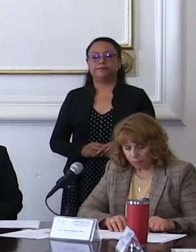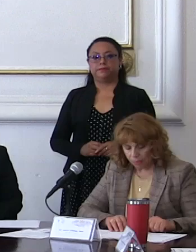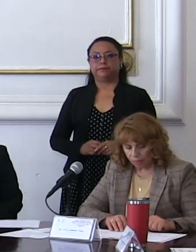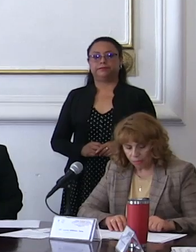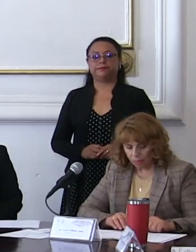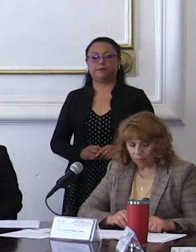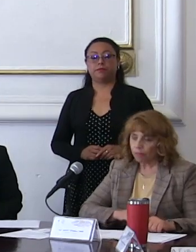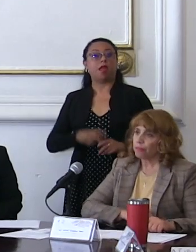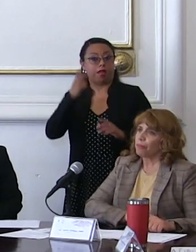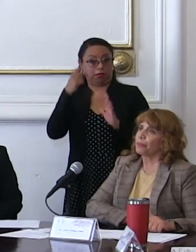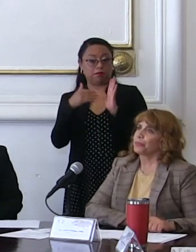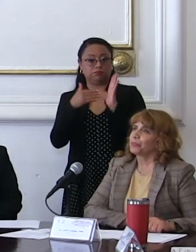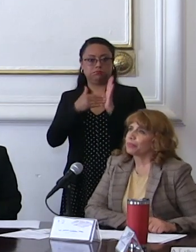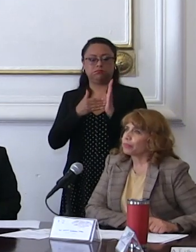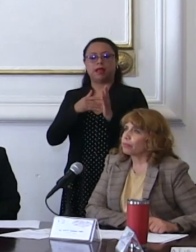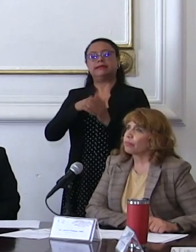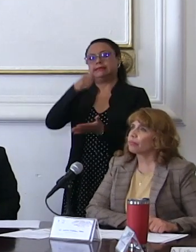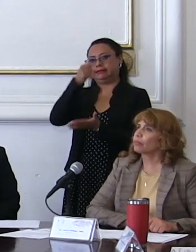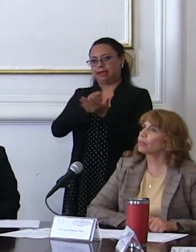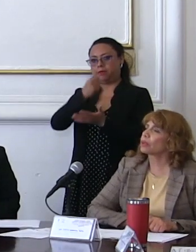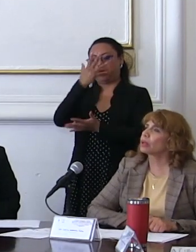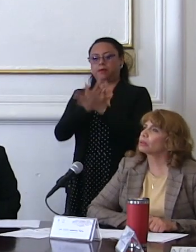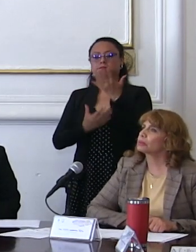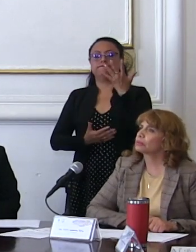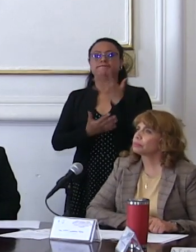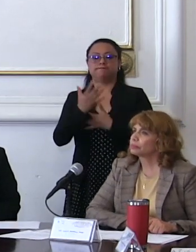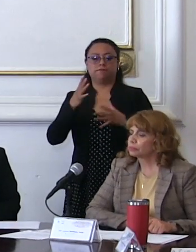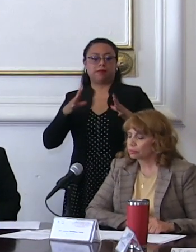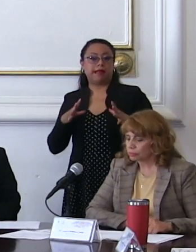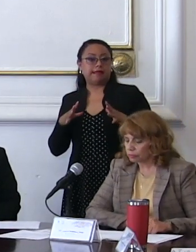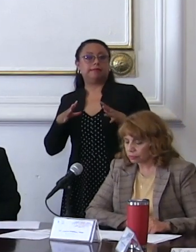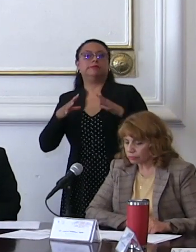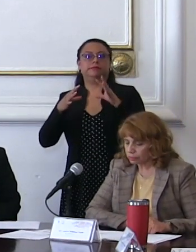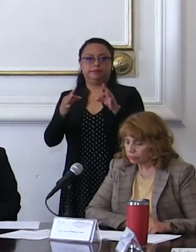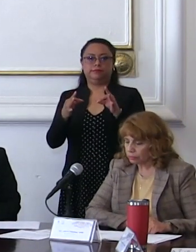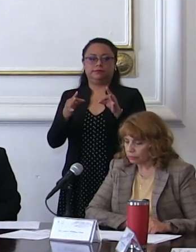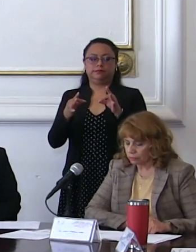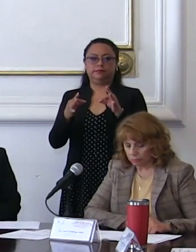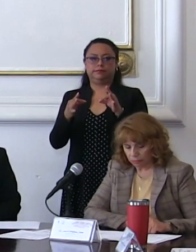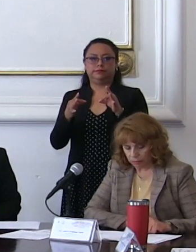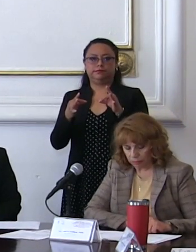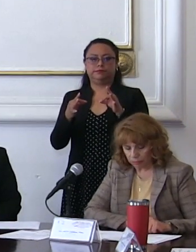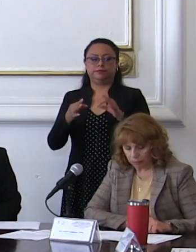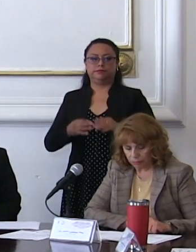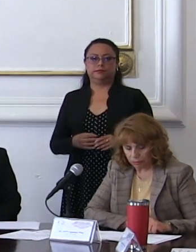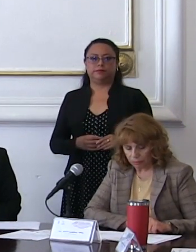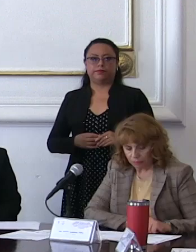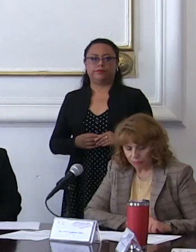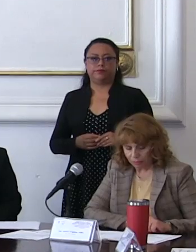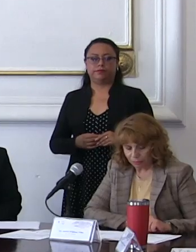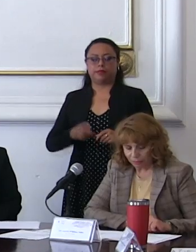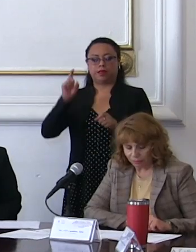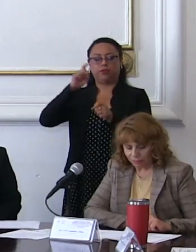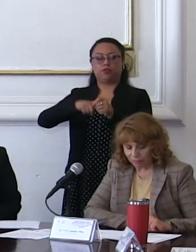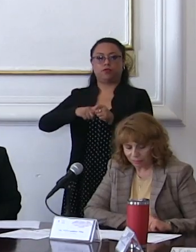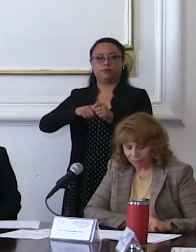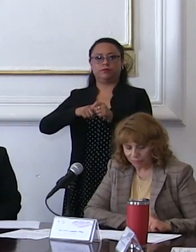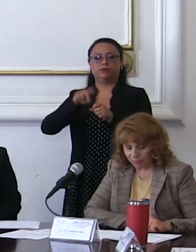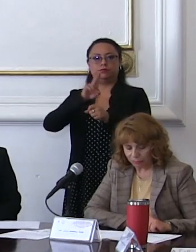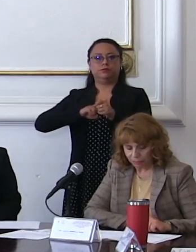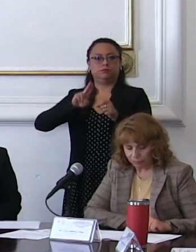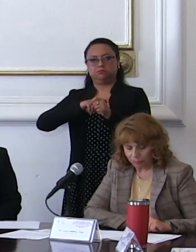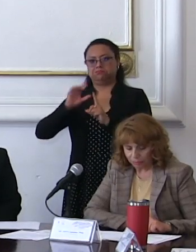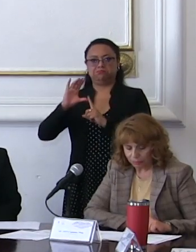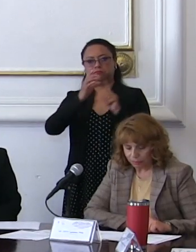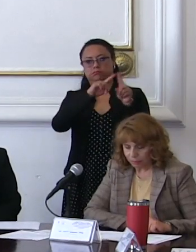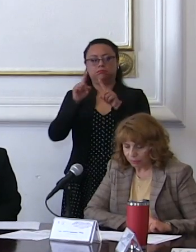008-2024, por el cual se aprueba la creación e integración de la Comisión Ordinaria y